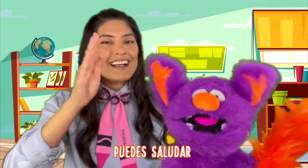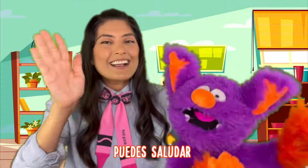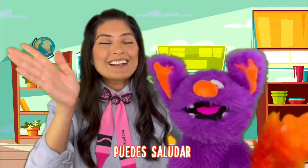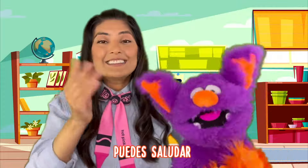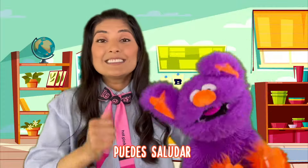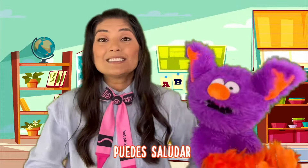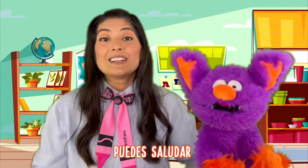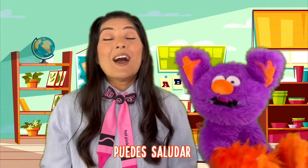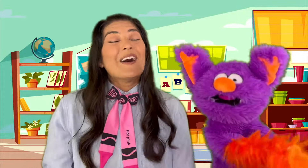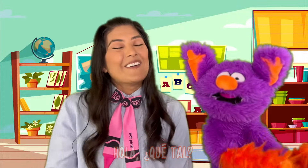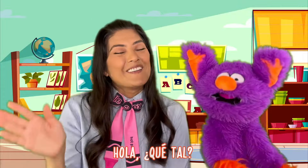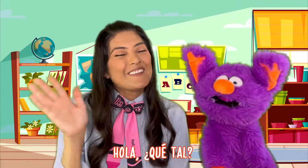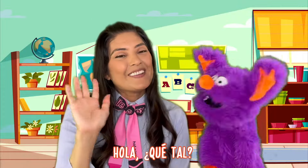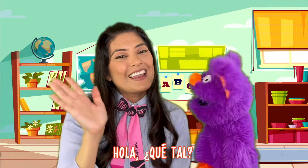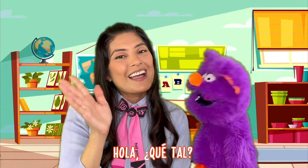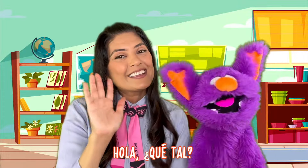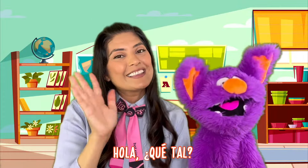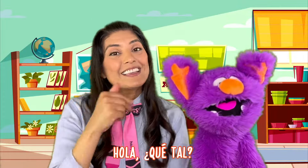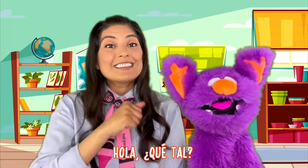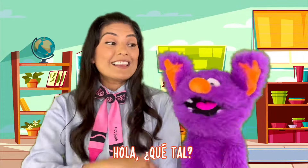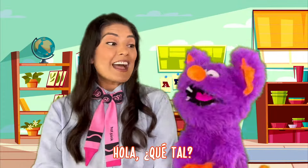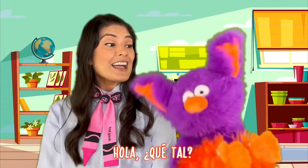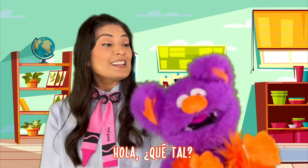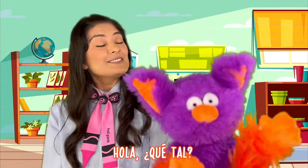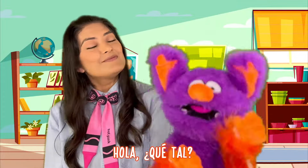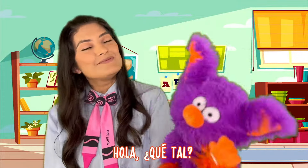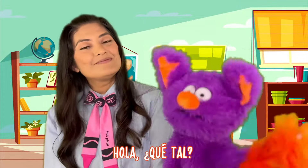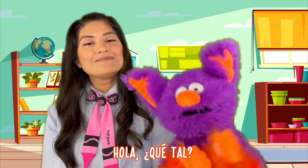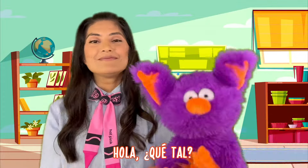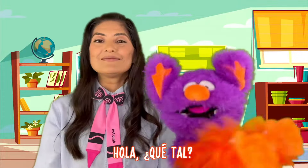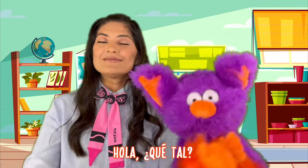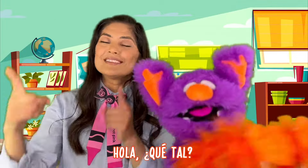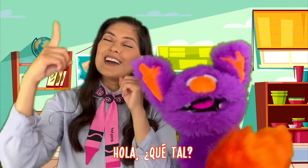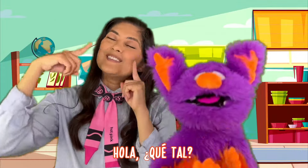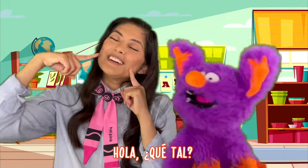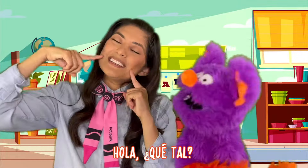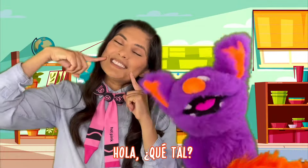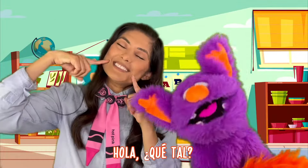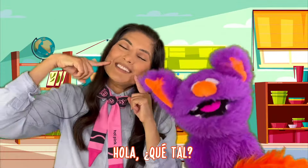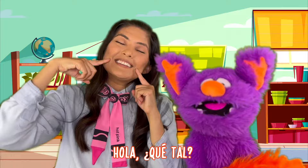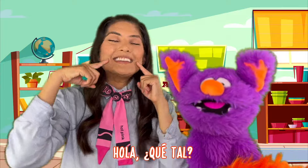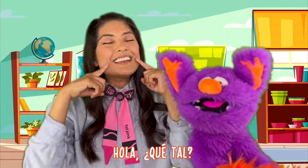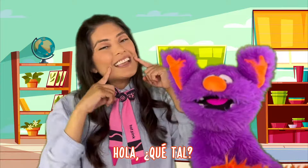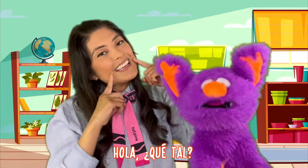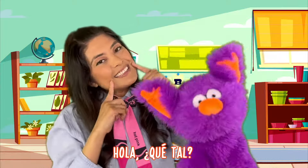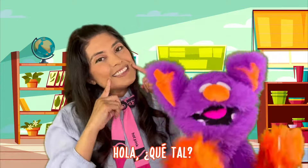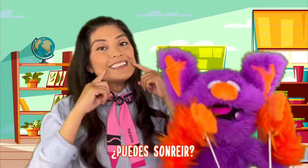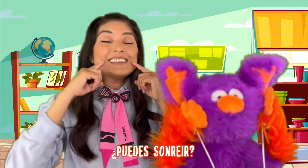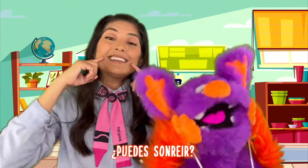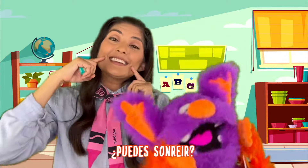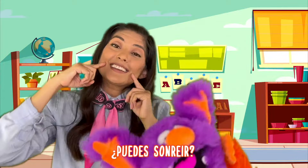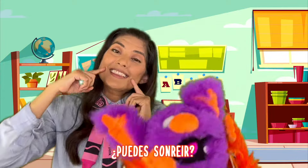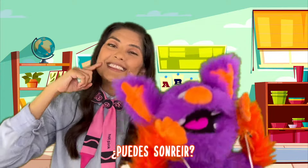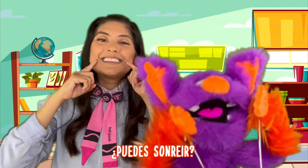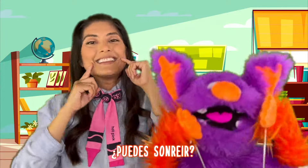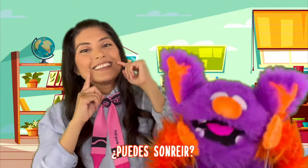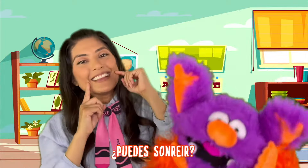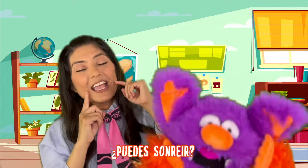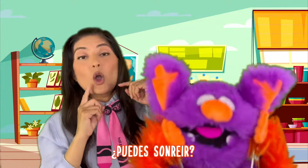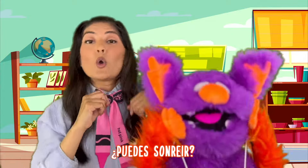saludar. Hola, ¿qué tal? Hola, ¿qué tal? Puedes sonreír. Puedes sonreír.